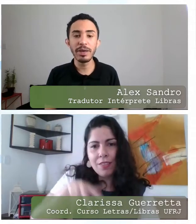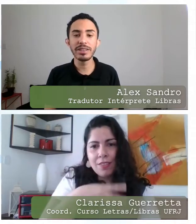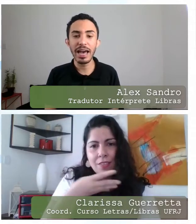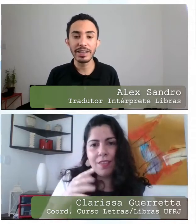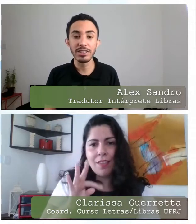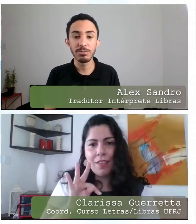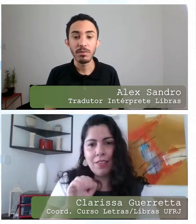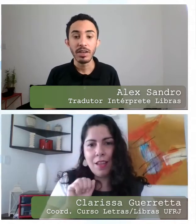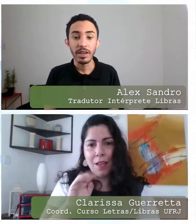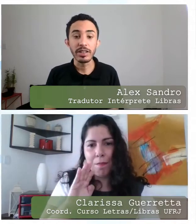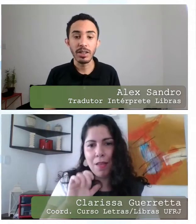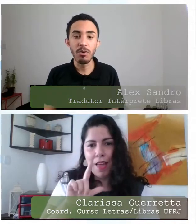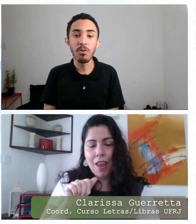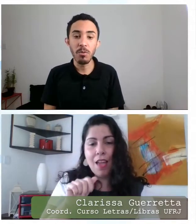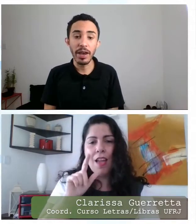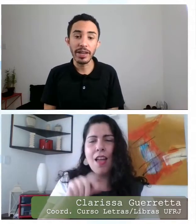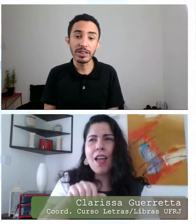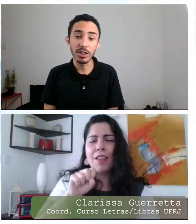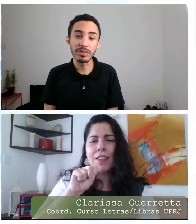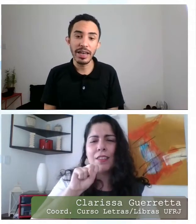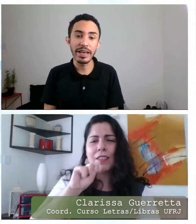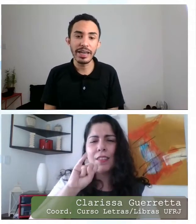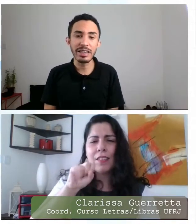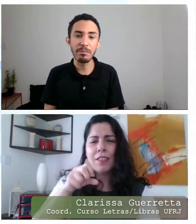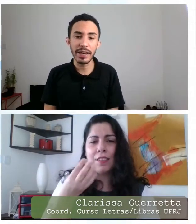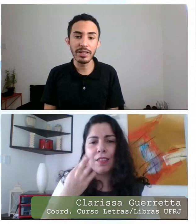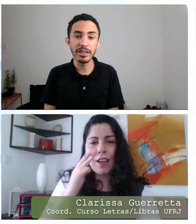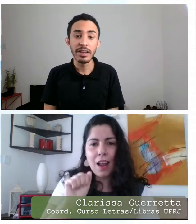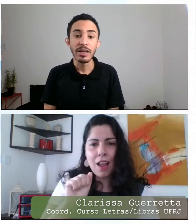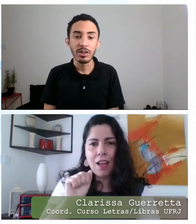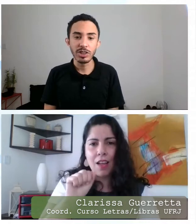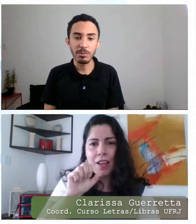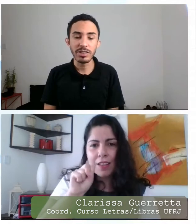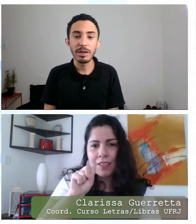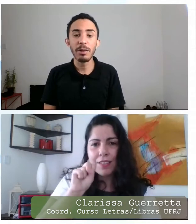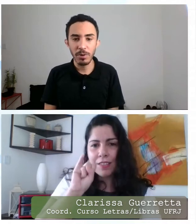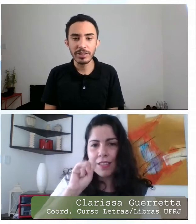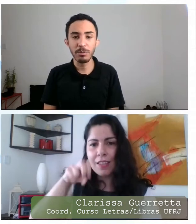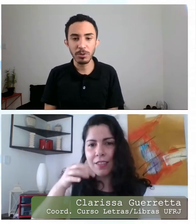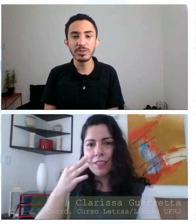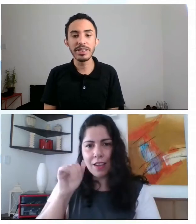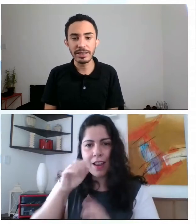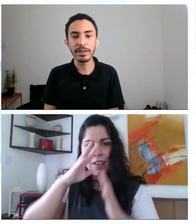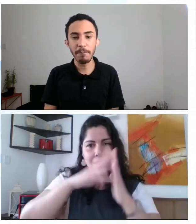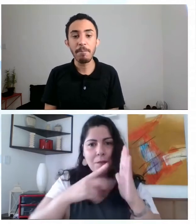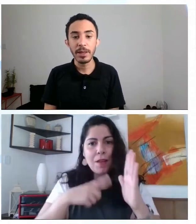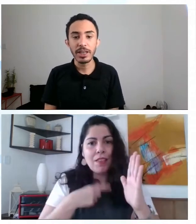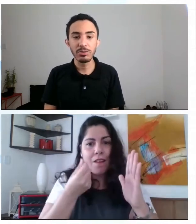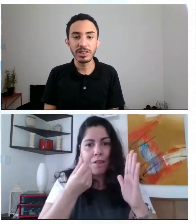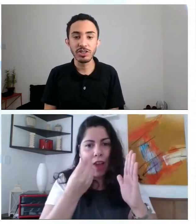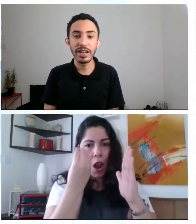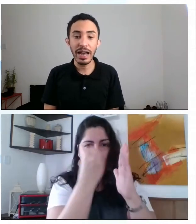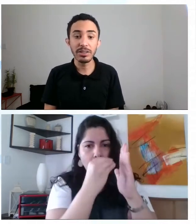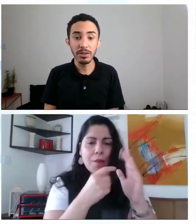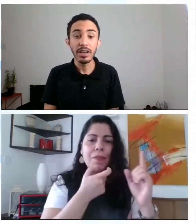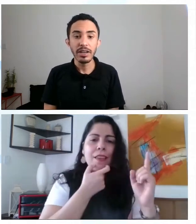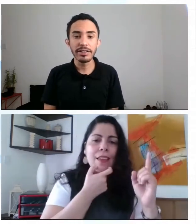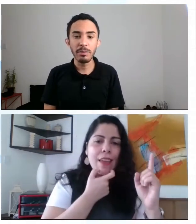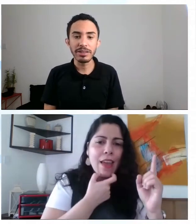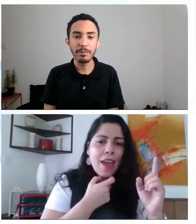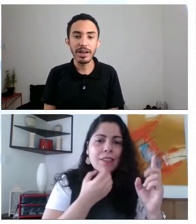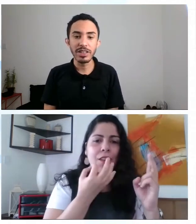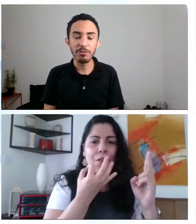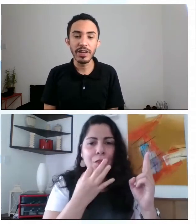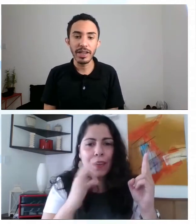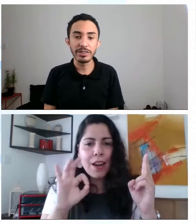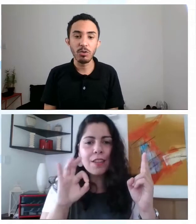questões orçamentárias. Então, eles não seguem a tabela. Nós temos a tabela, por exemplo, do Sintra, que é o sindicato, que